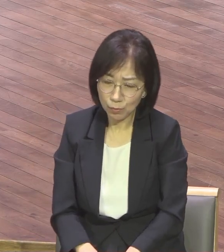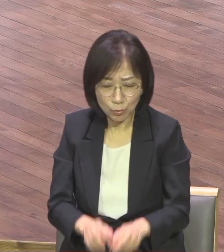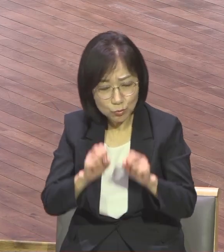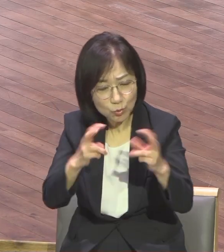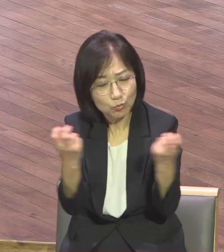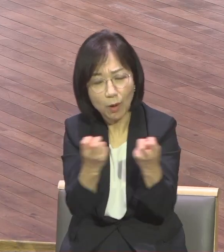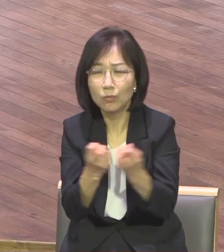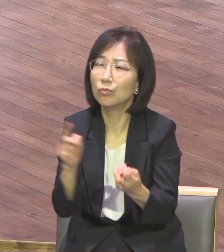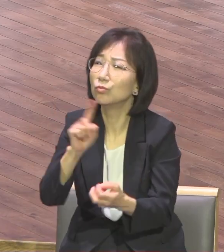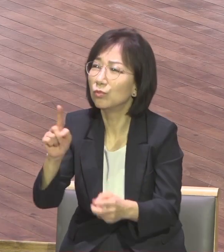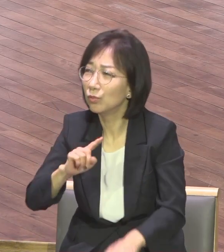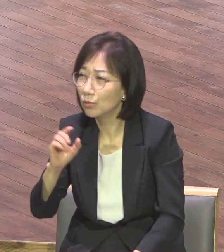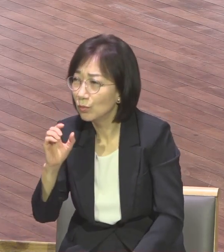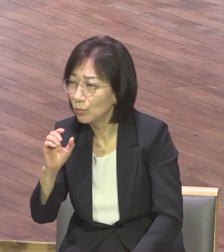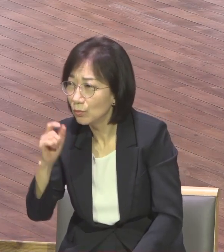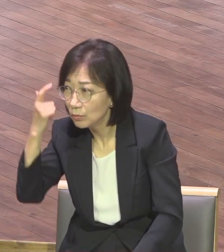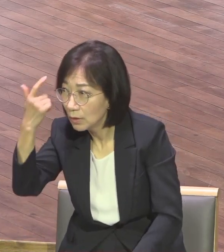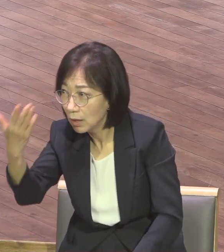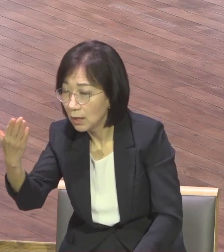제게는 직접 들으시죠.